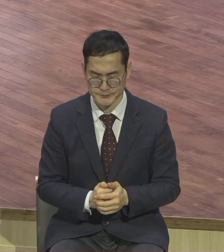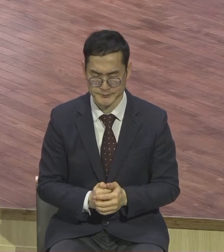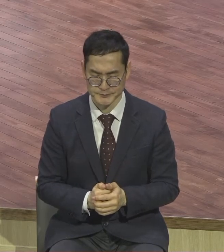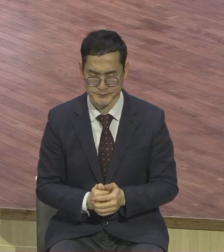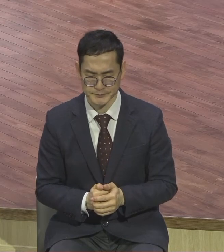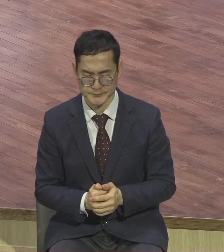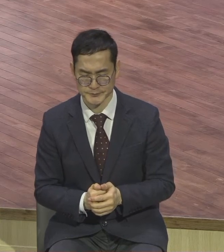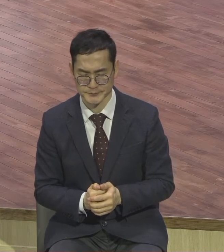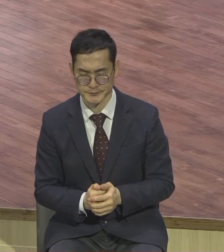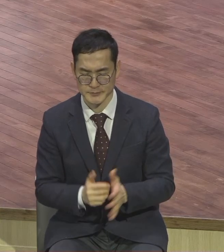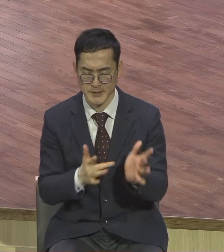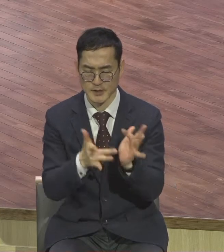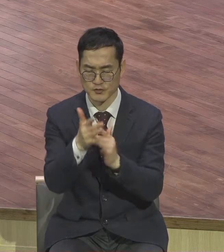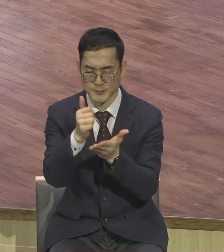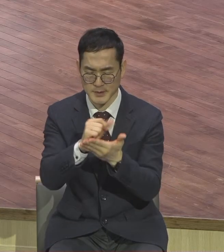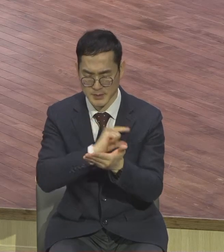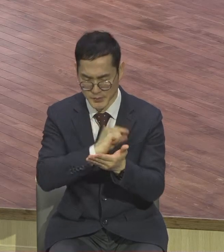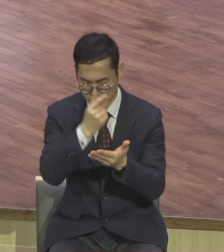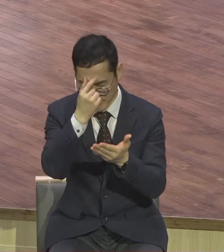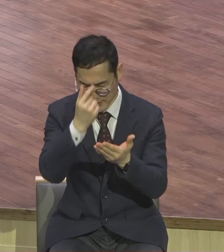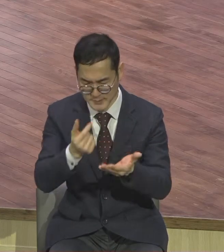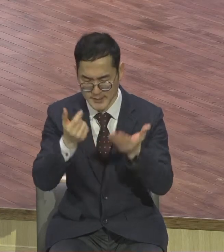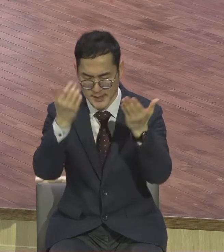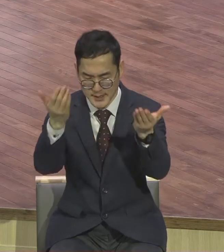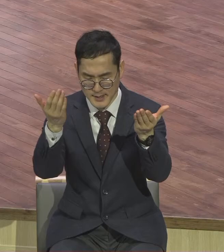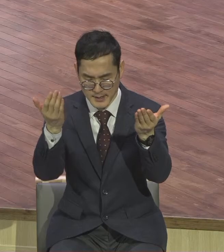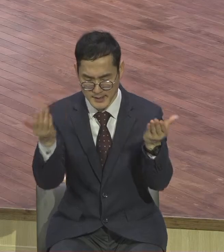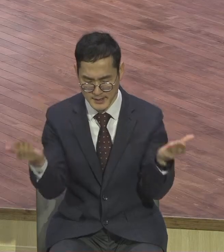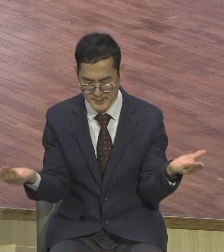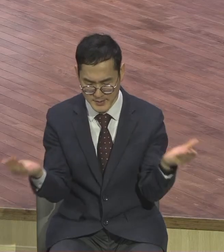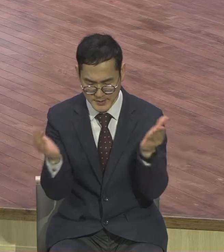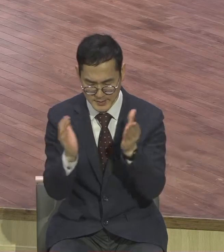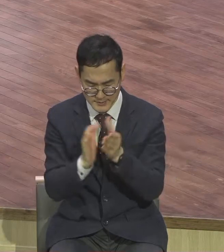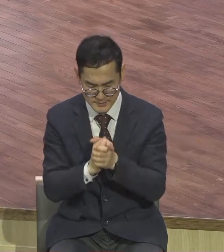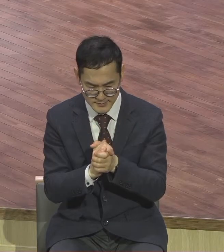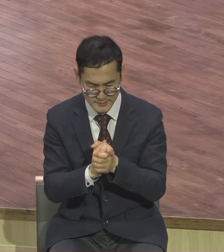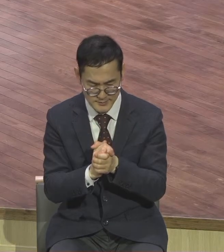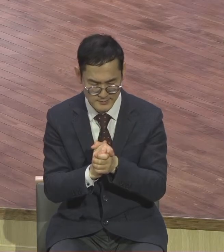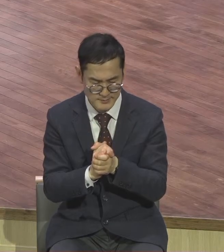주옵소서 예수의 손 받들어 기도합니다 아멘